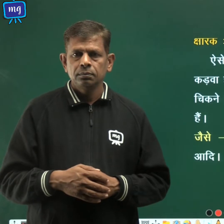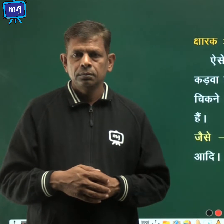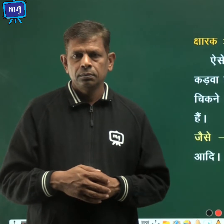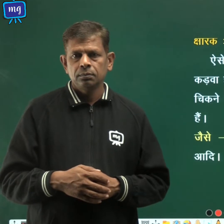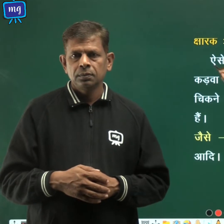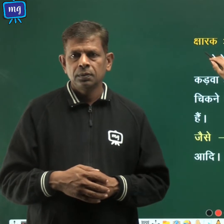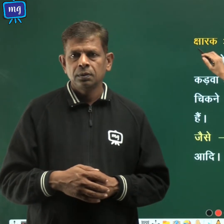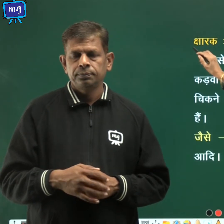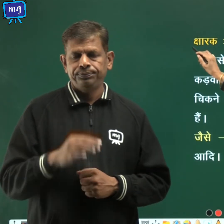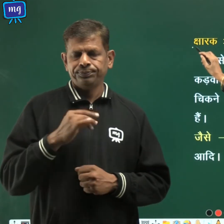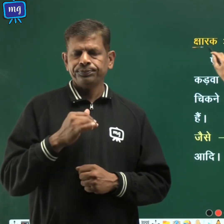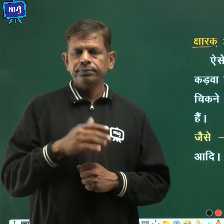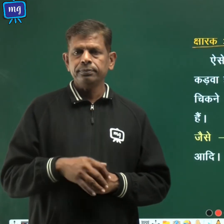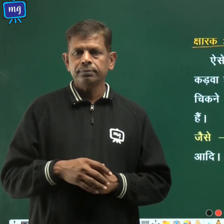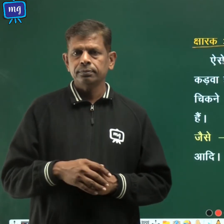क्षारक